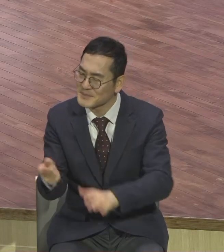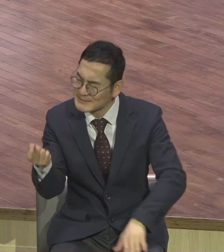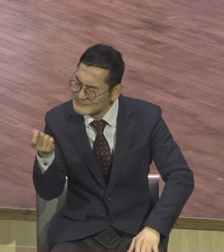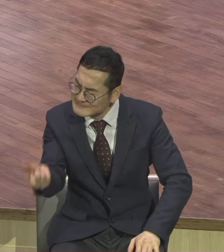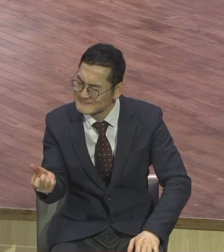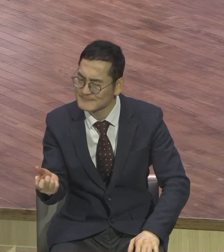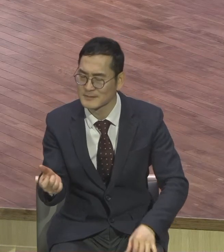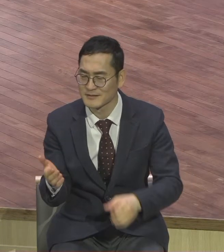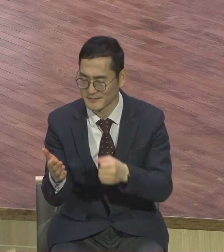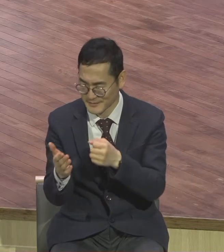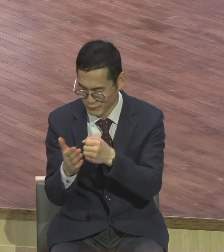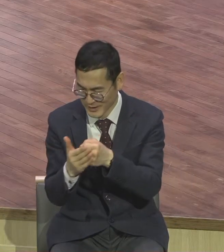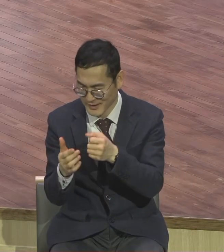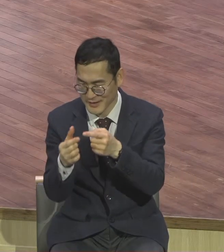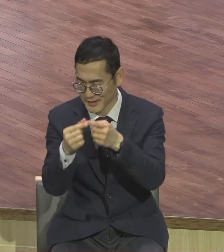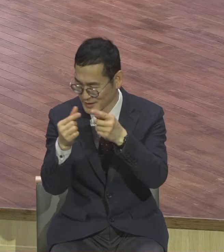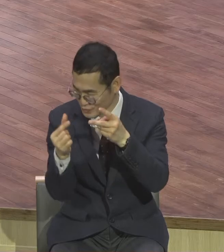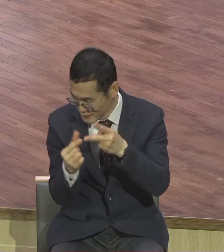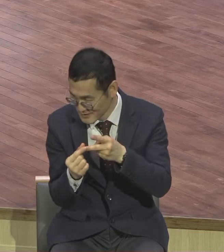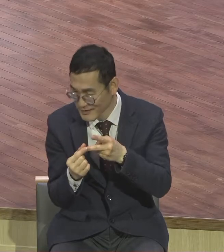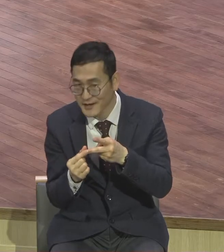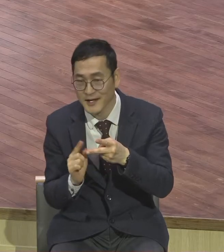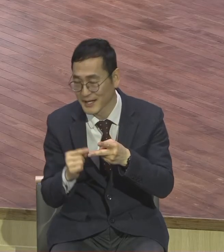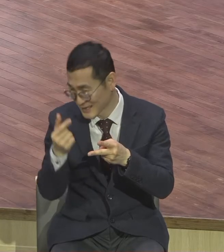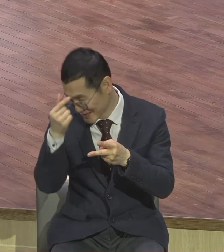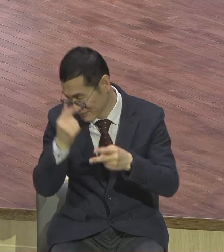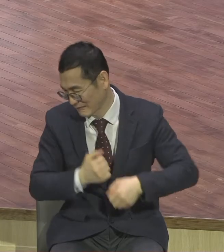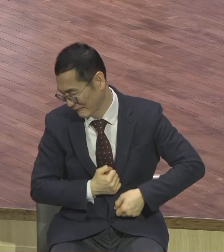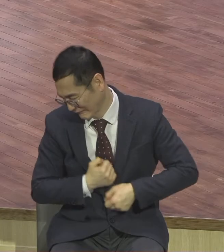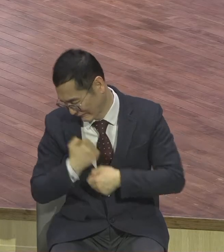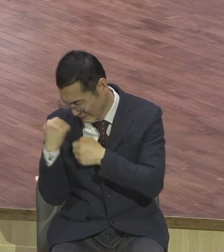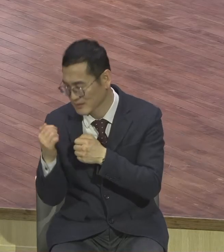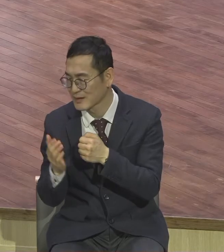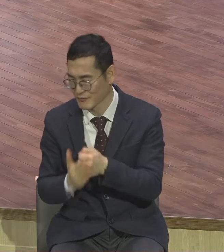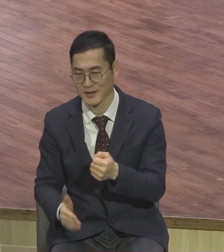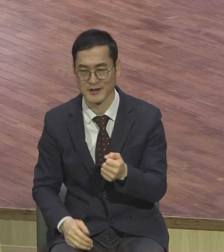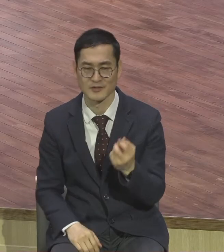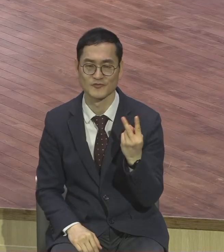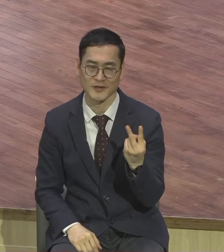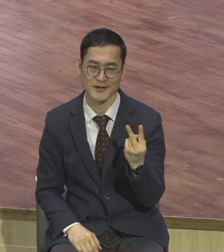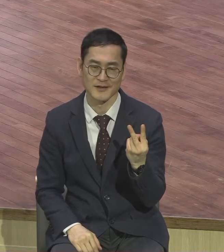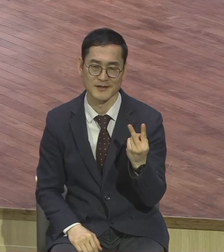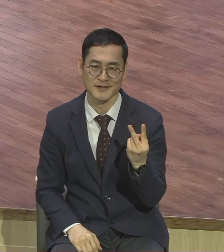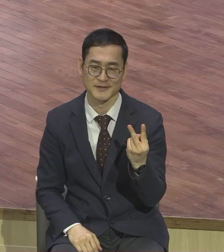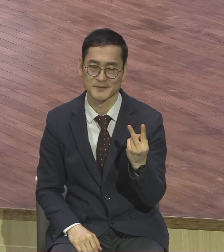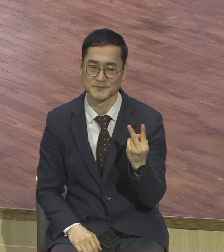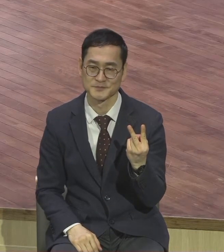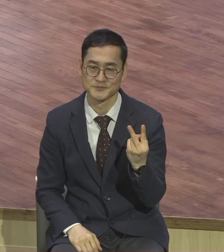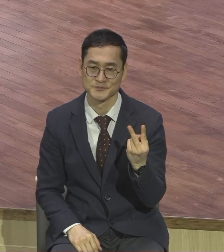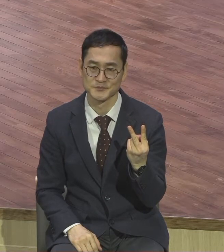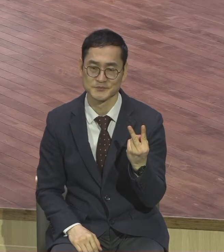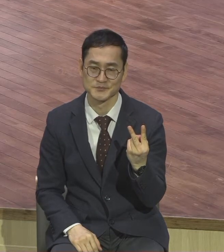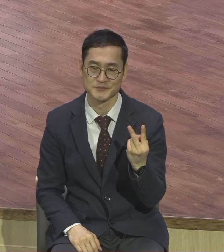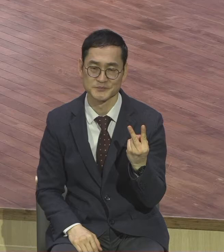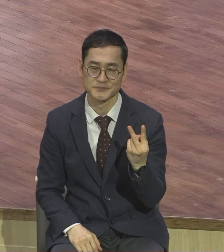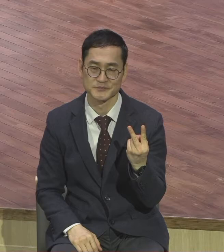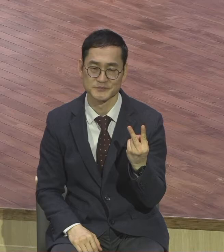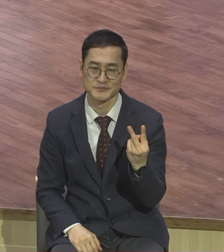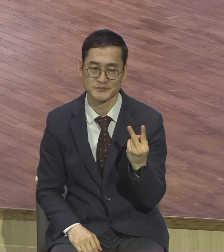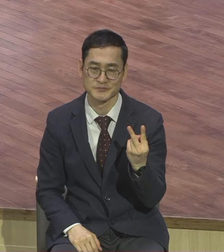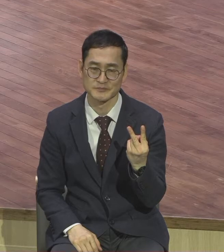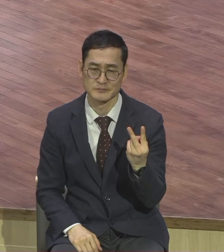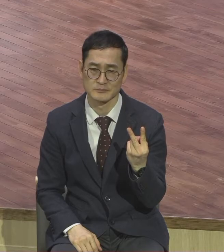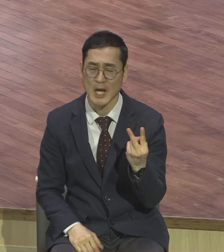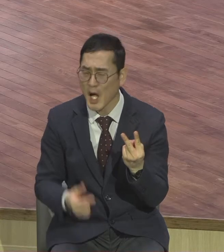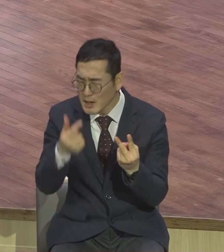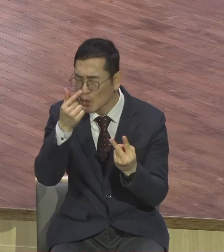까닭이었고 또 한 가지가 있는데 그것이 바로 기도였다. 믿음이 적었고 기도 안 했다. 두 개예요. 기도 기도 안 한 건